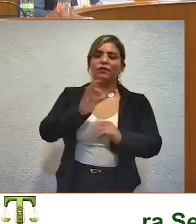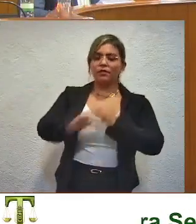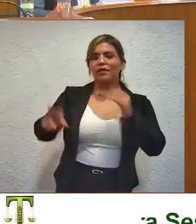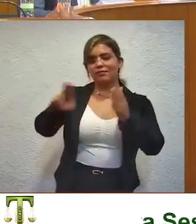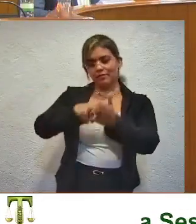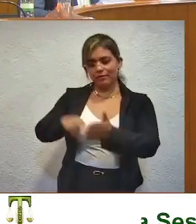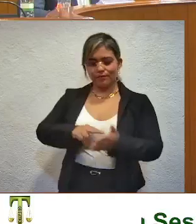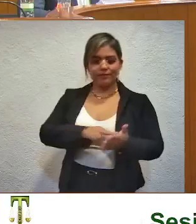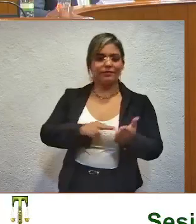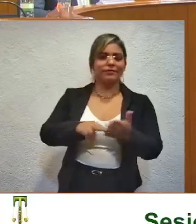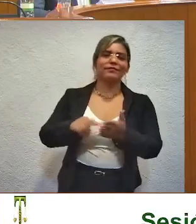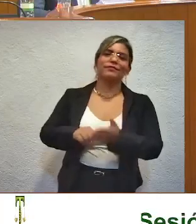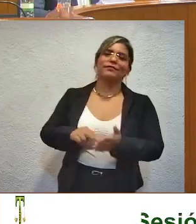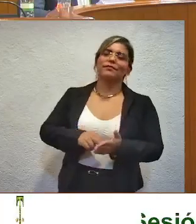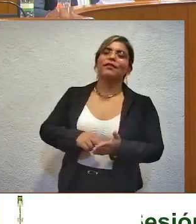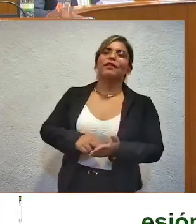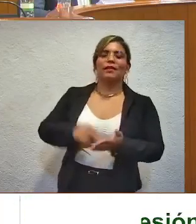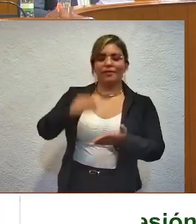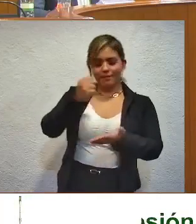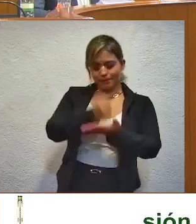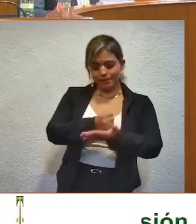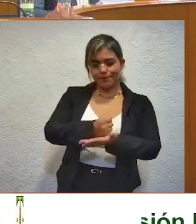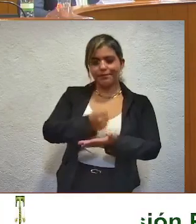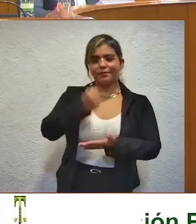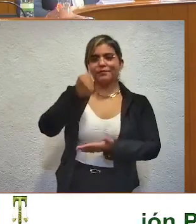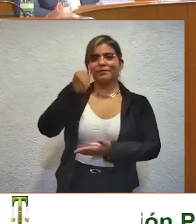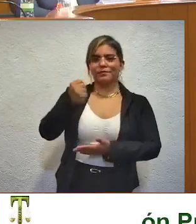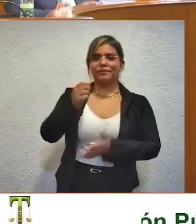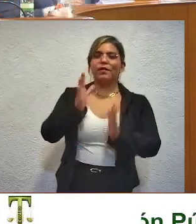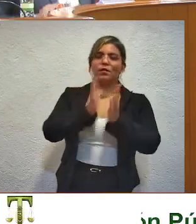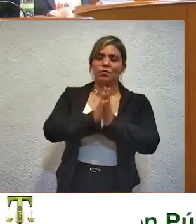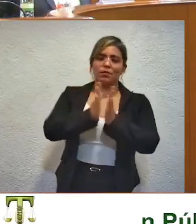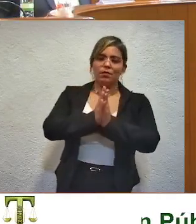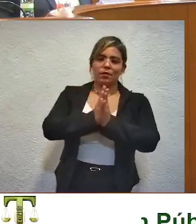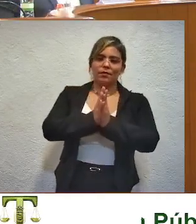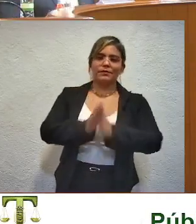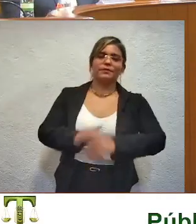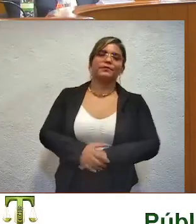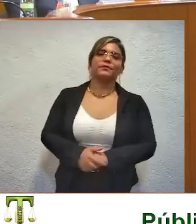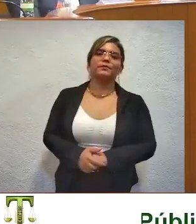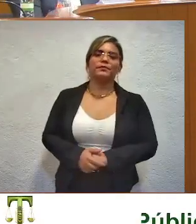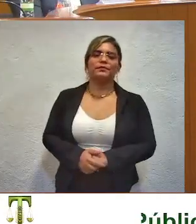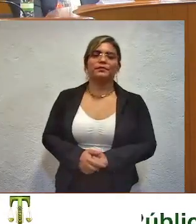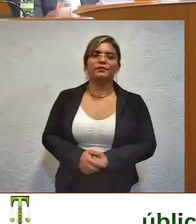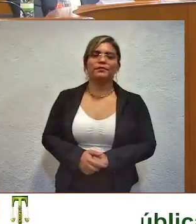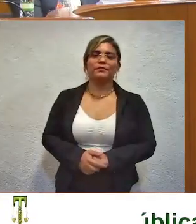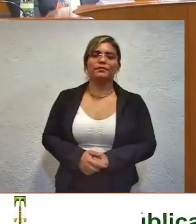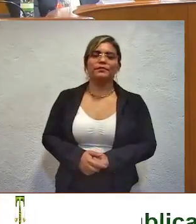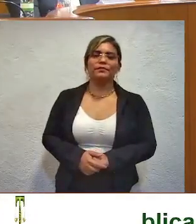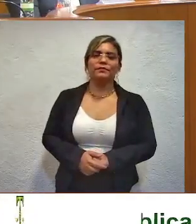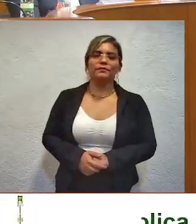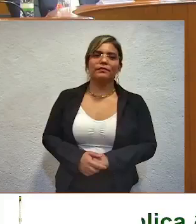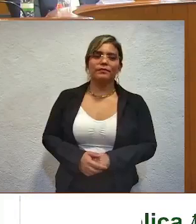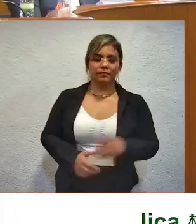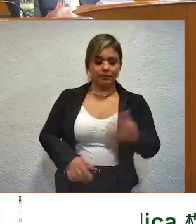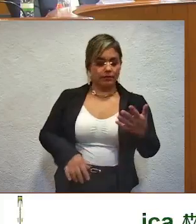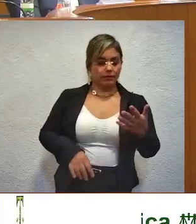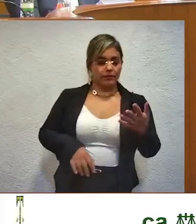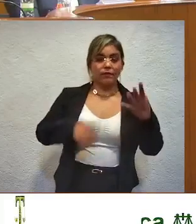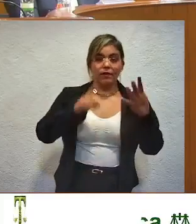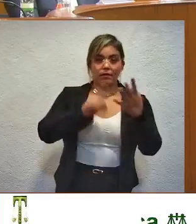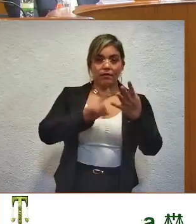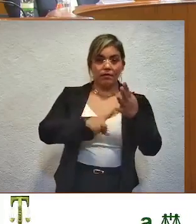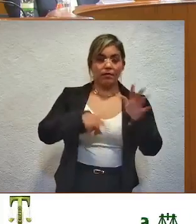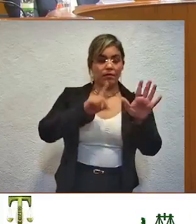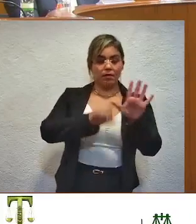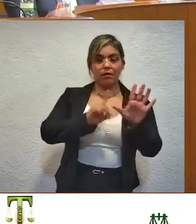recabar las firmas a la conclusión de la presente sesión y notifíquese conforme a derecho corresponde. Los asuntos cuarto y quinto listados para